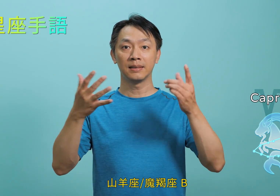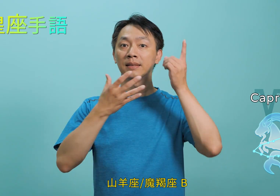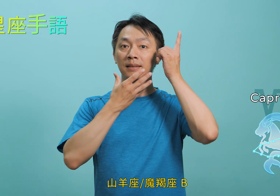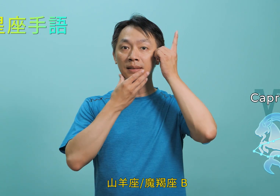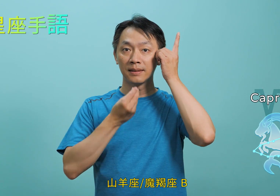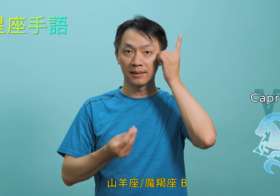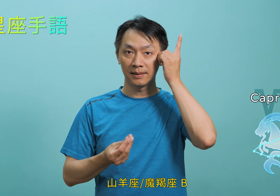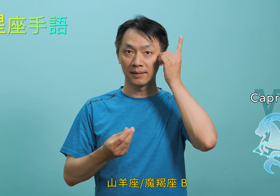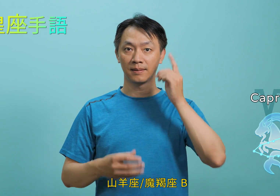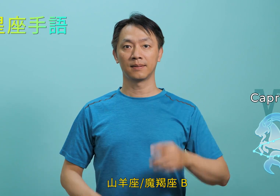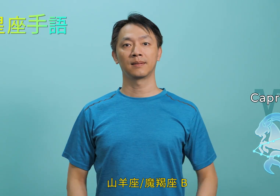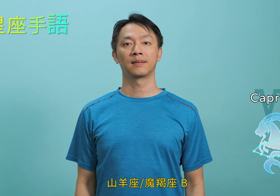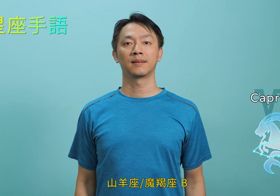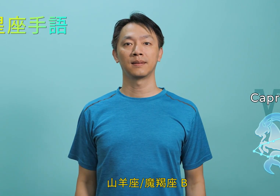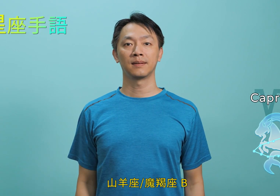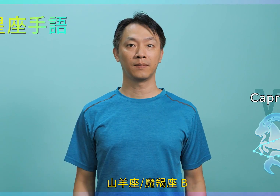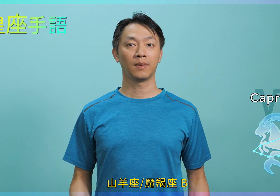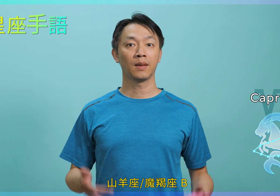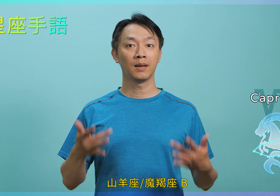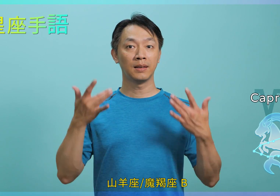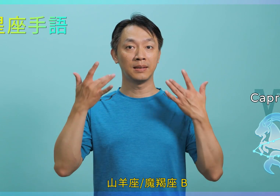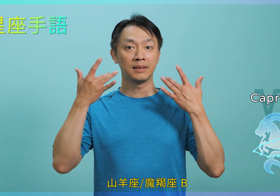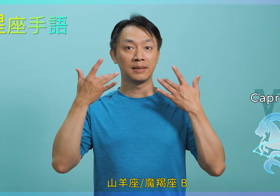山羊座摩羯座 B，